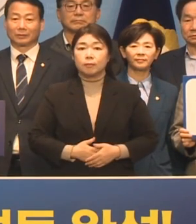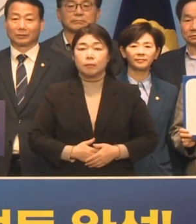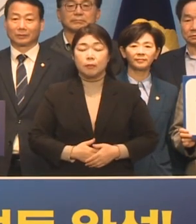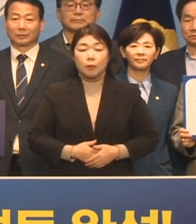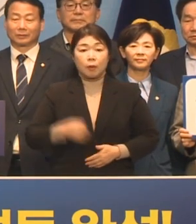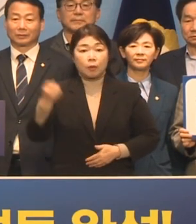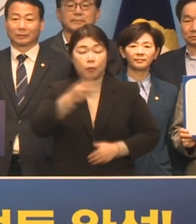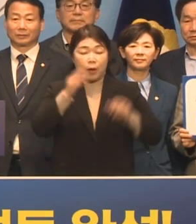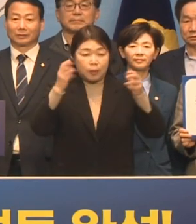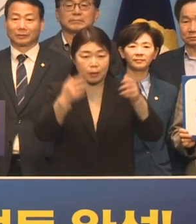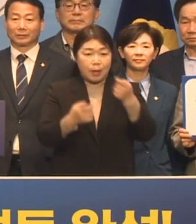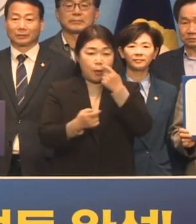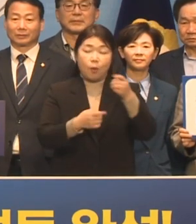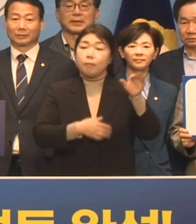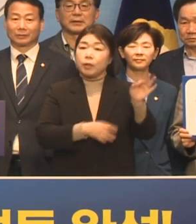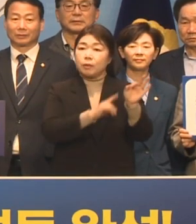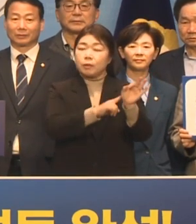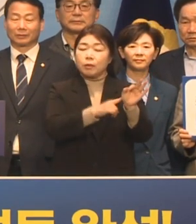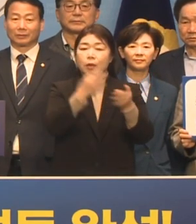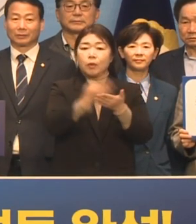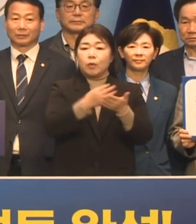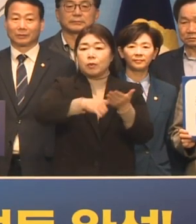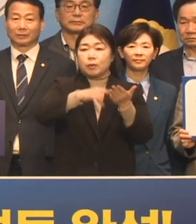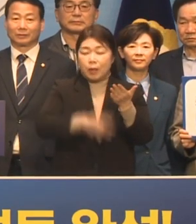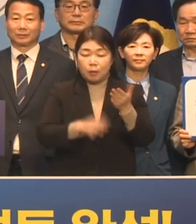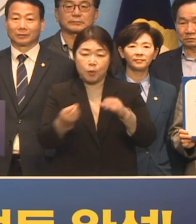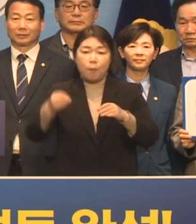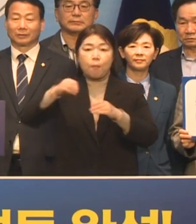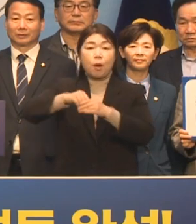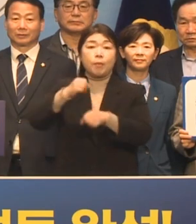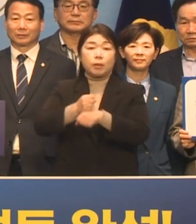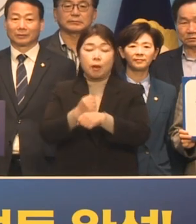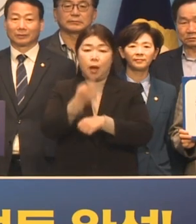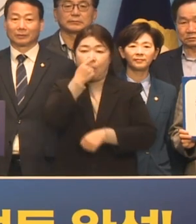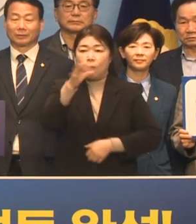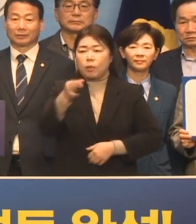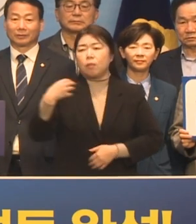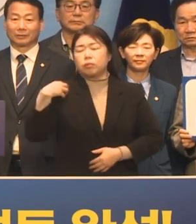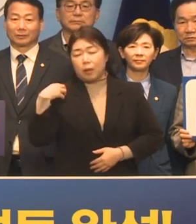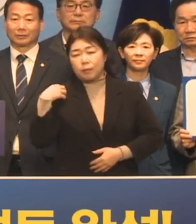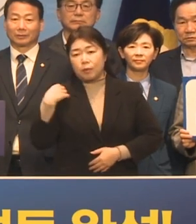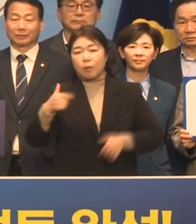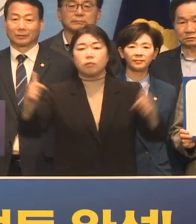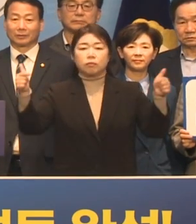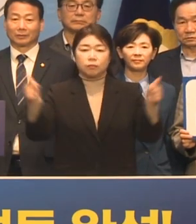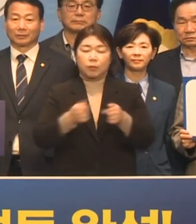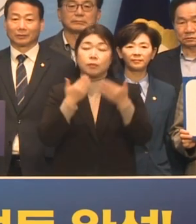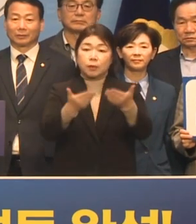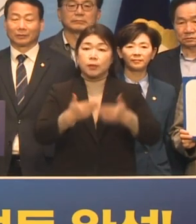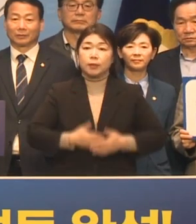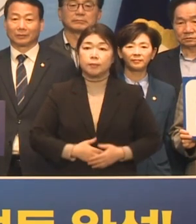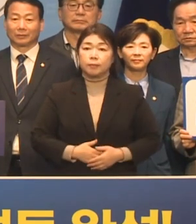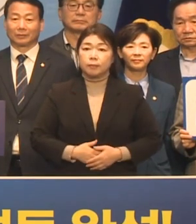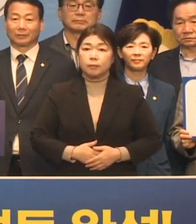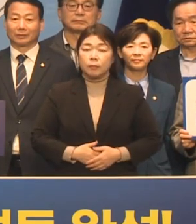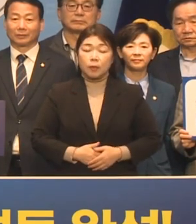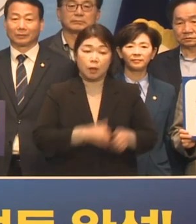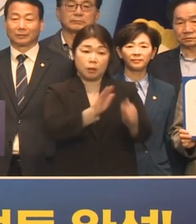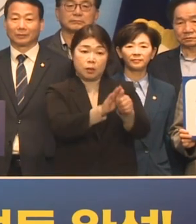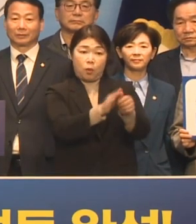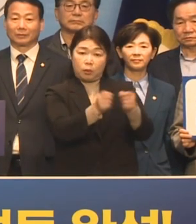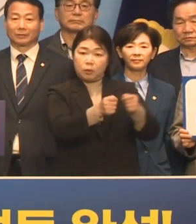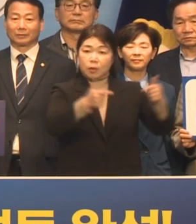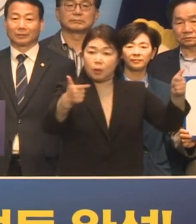여기에 아이들의 학원비를 소득공제 항목에 편입시켜 학원비 부담도 낮추겠습니다. 지원은